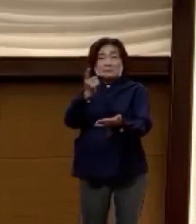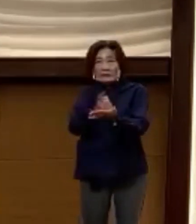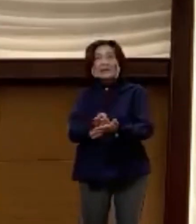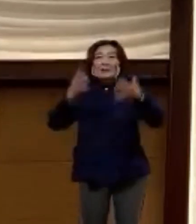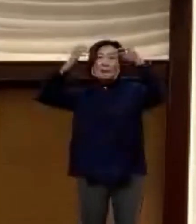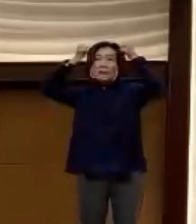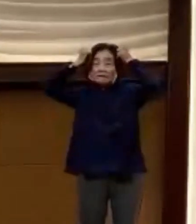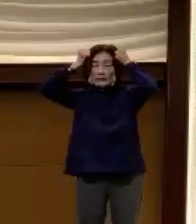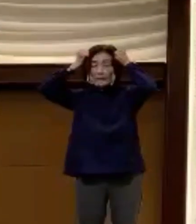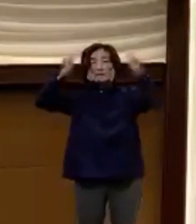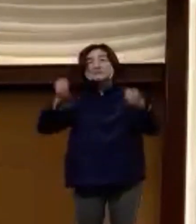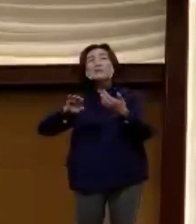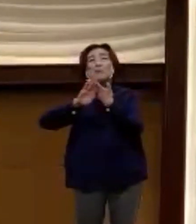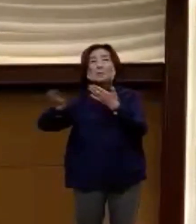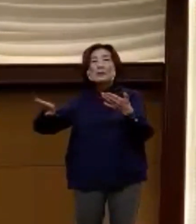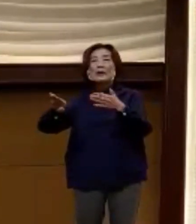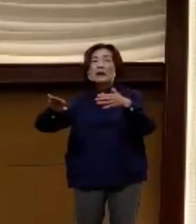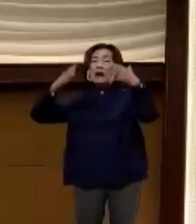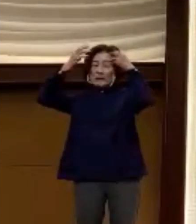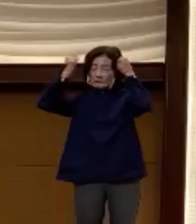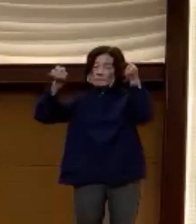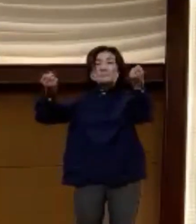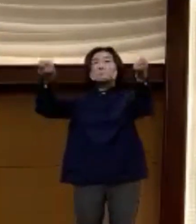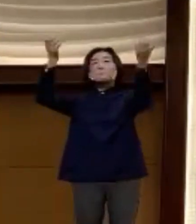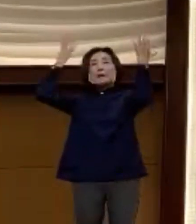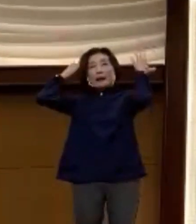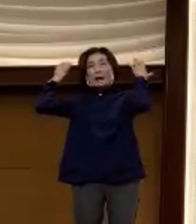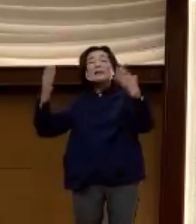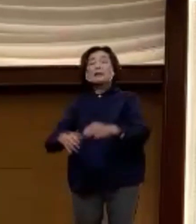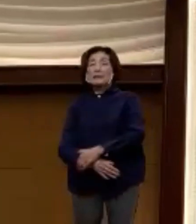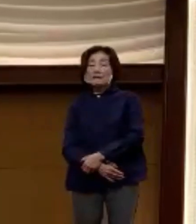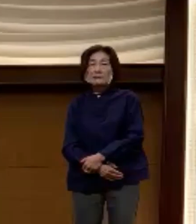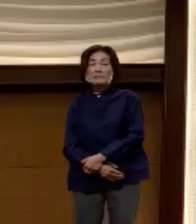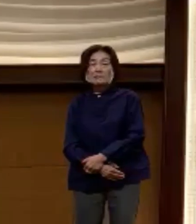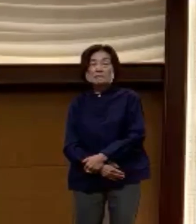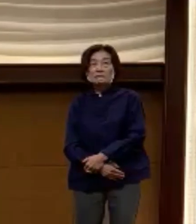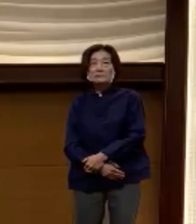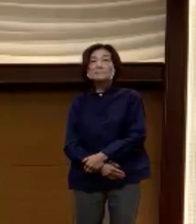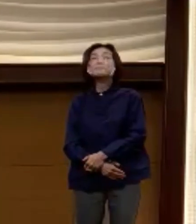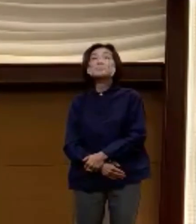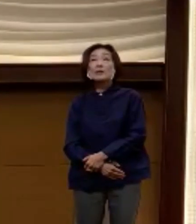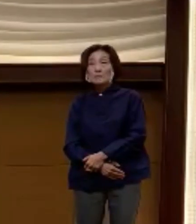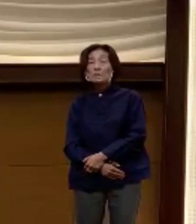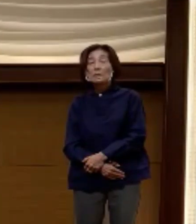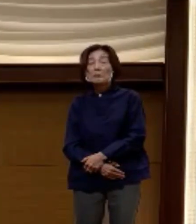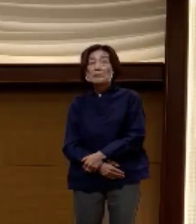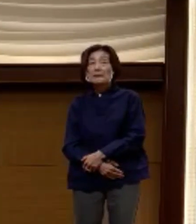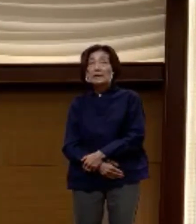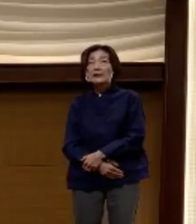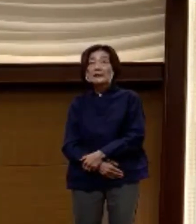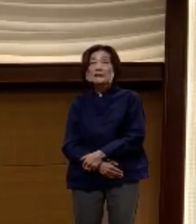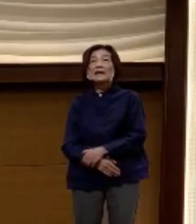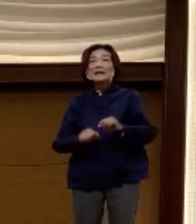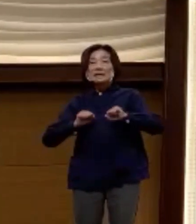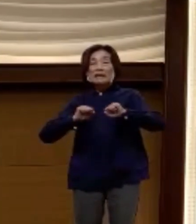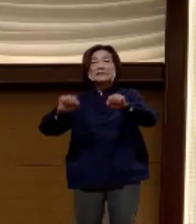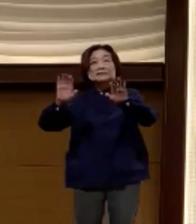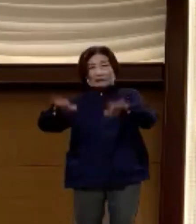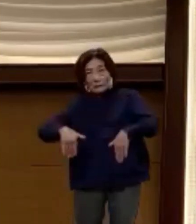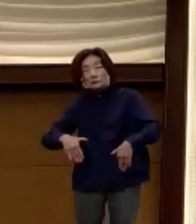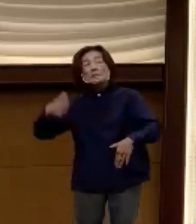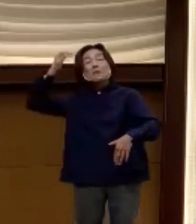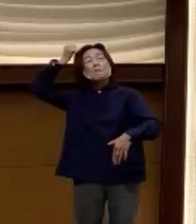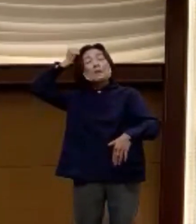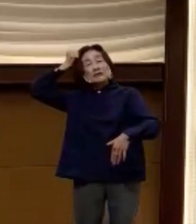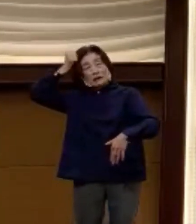けしか覚えてません。他は全部記憶が飛んでます。でもその時にやったことは覚えてます。